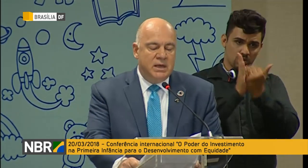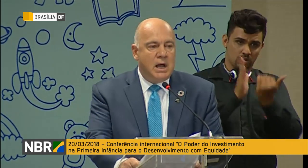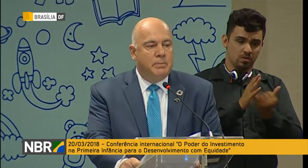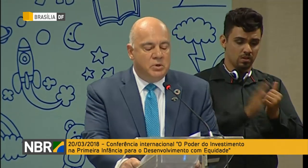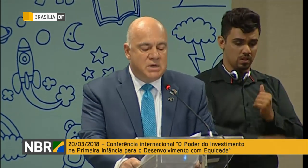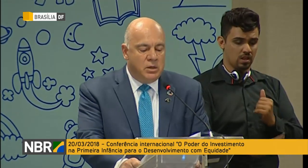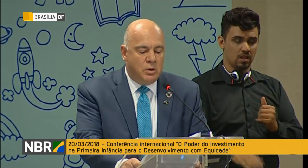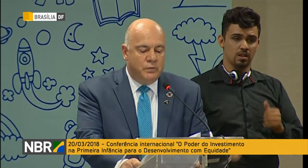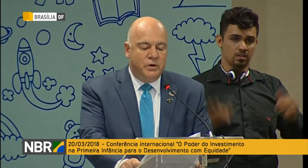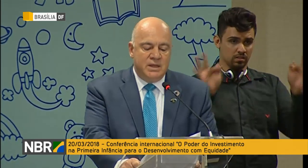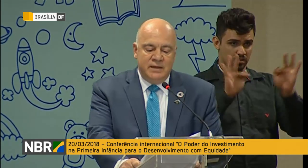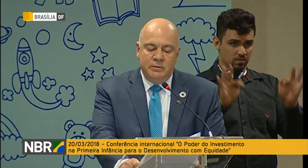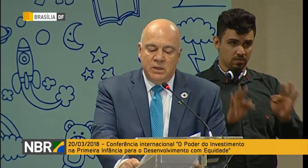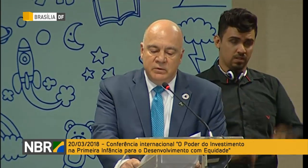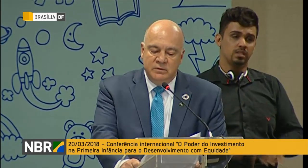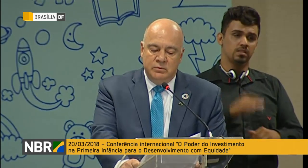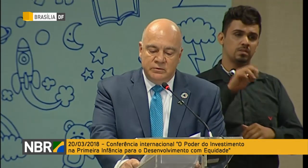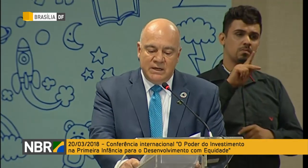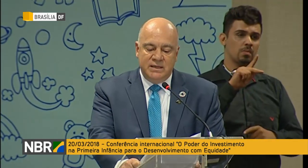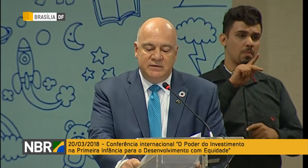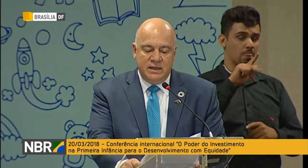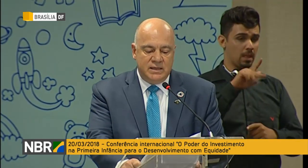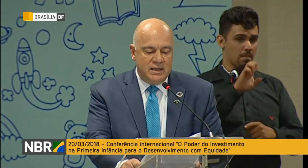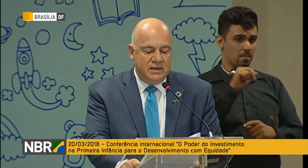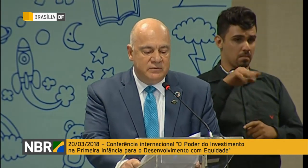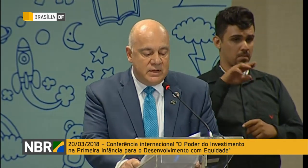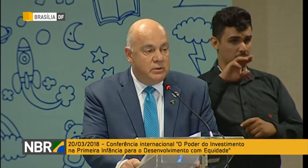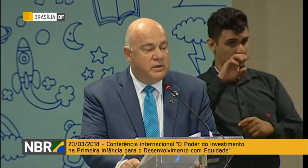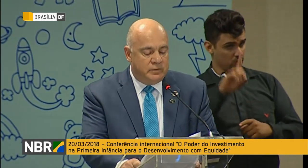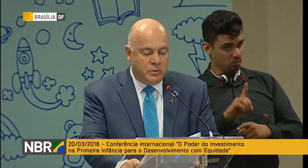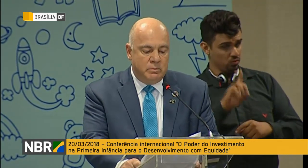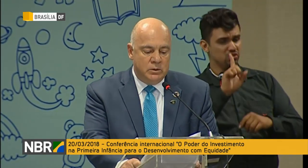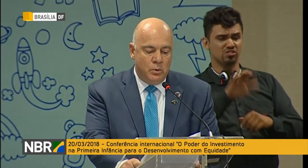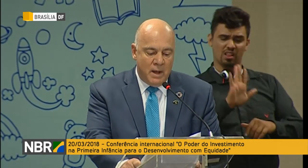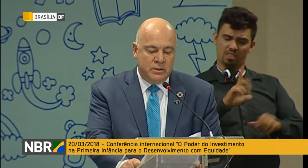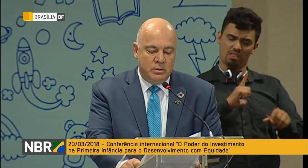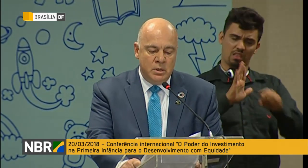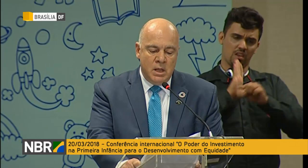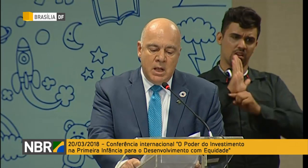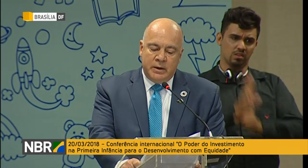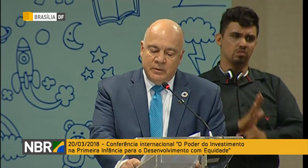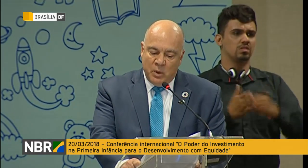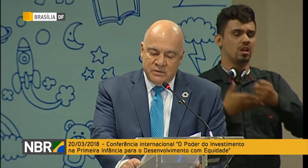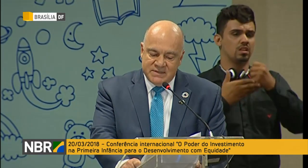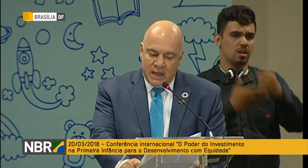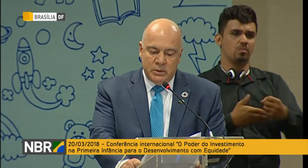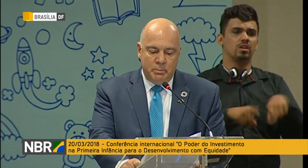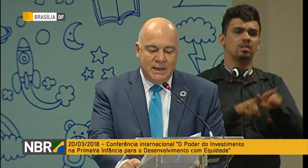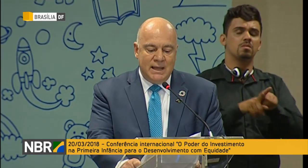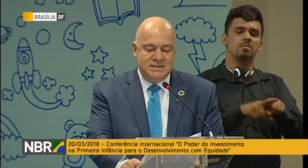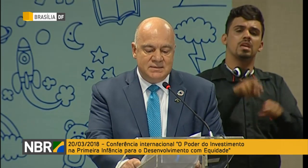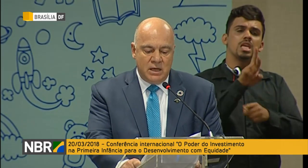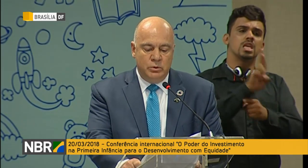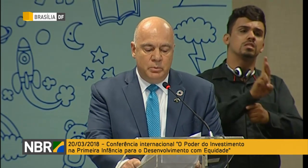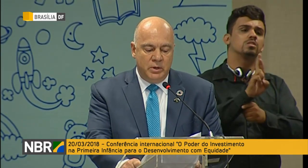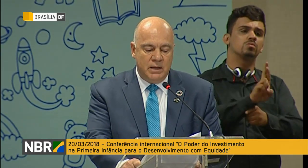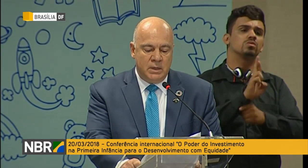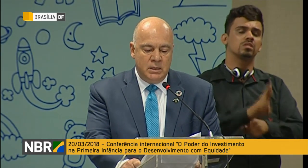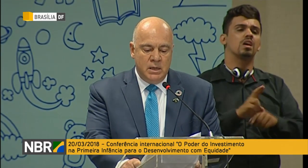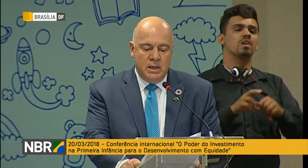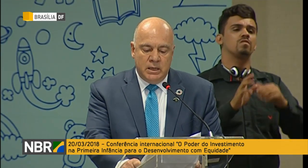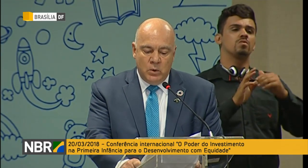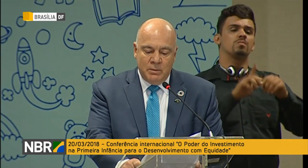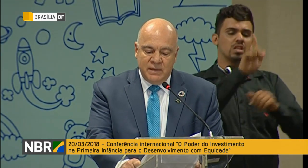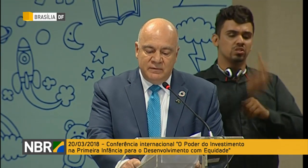PNUD tem apoiado o fortalecimento institucional da Secretaria Nacional do Desenvolvimento Humano, responsável pela gestão do